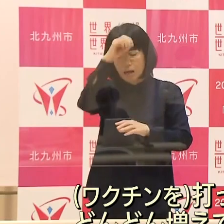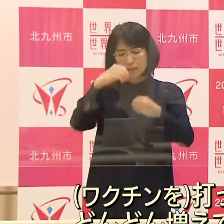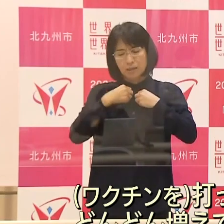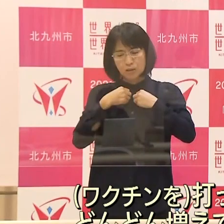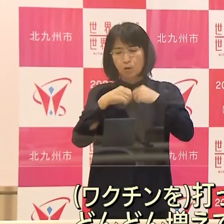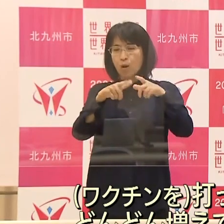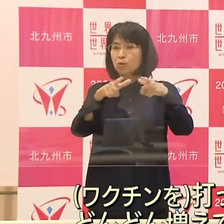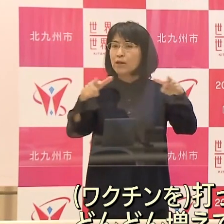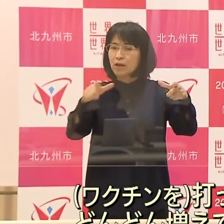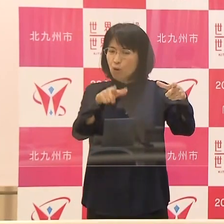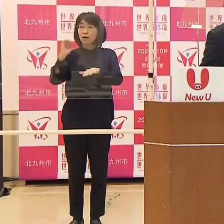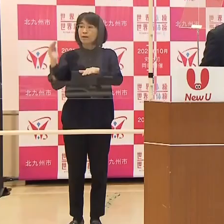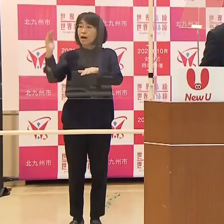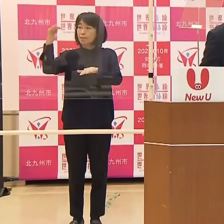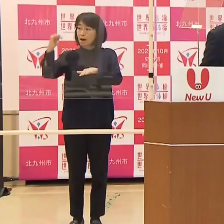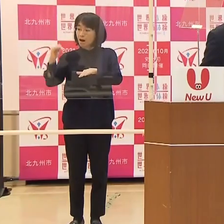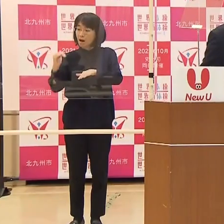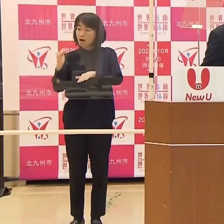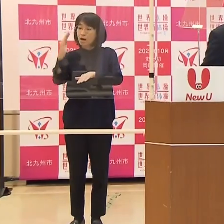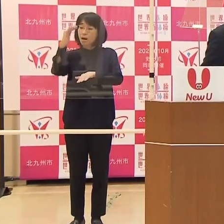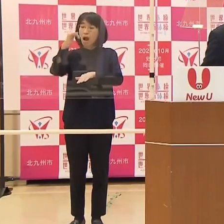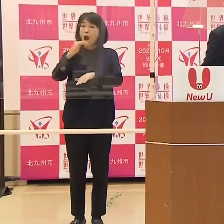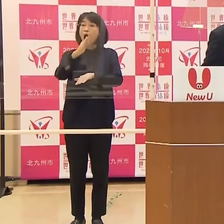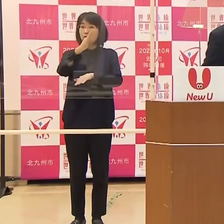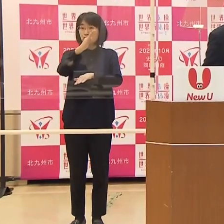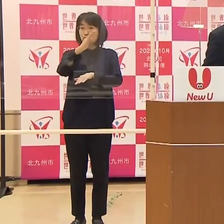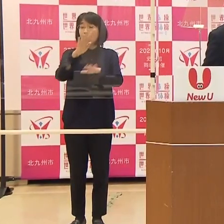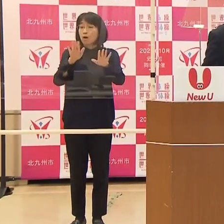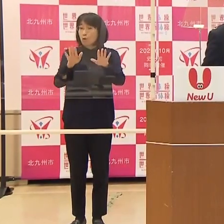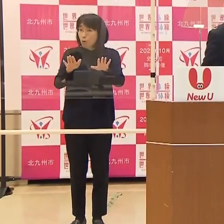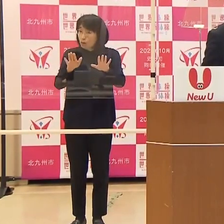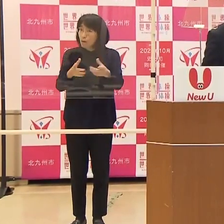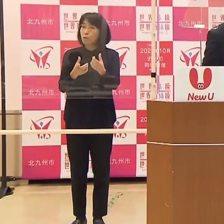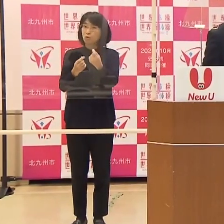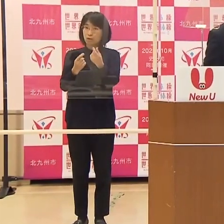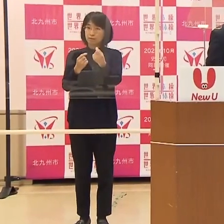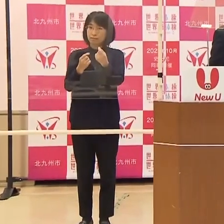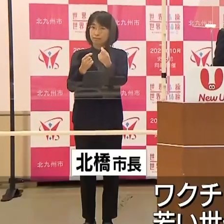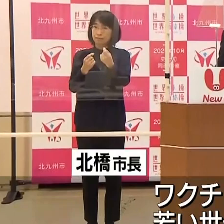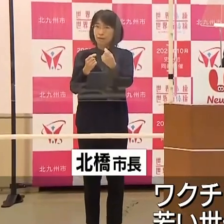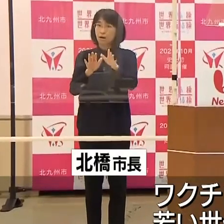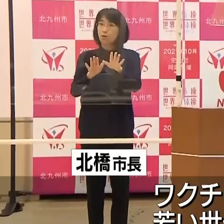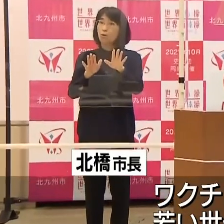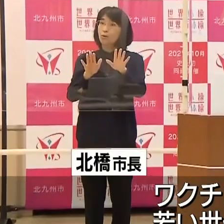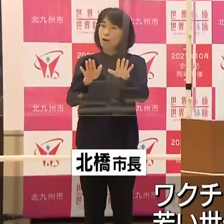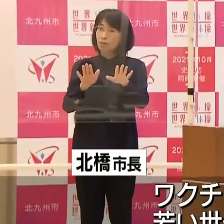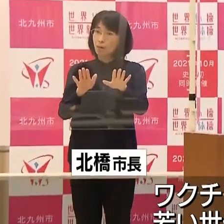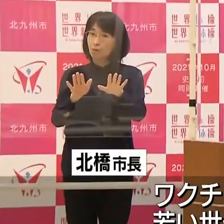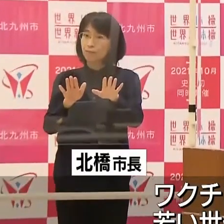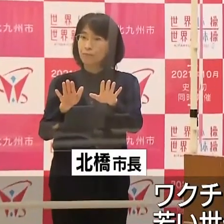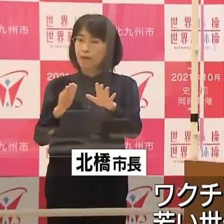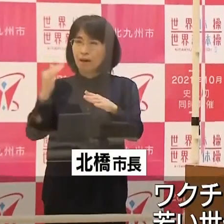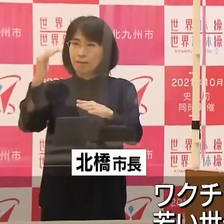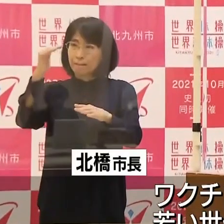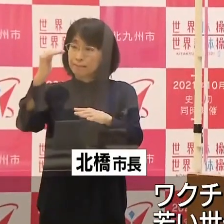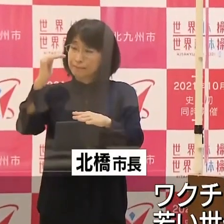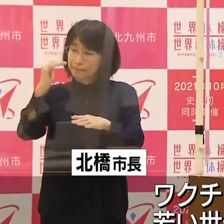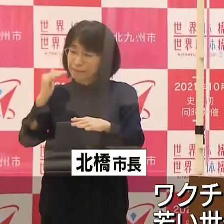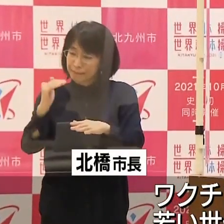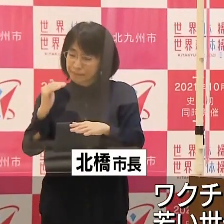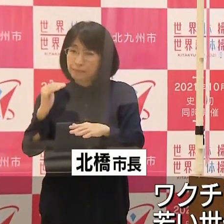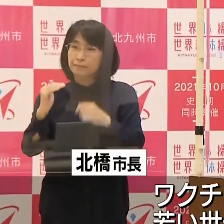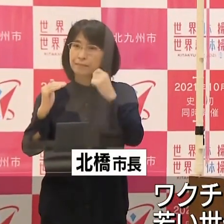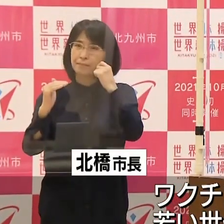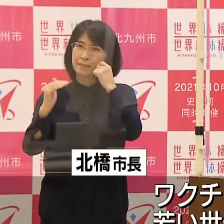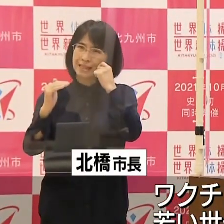事実です北橋市長は昨日発動された福岡これなー警報を受けて現場はワクチン